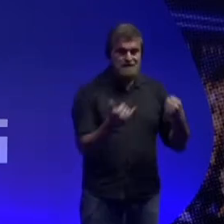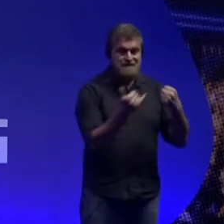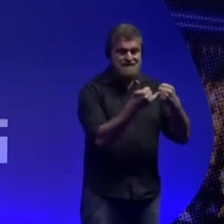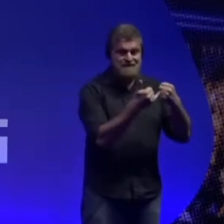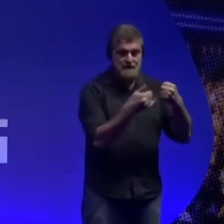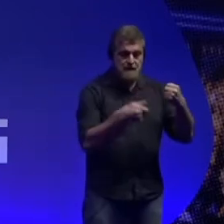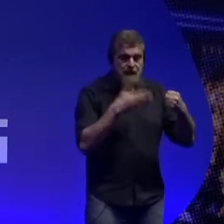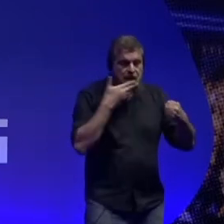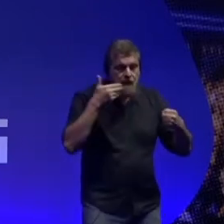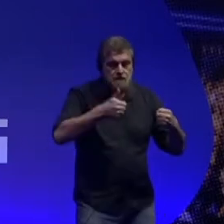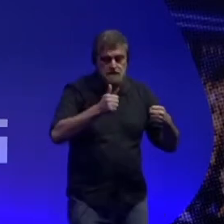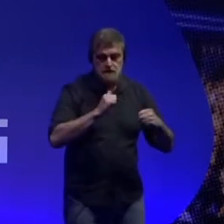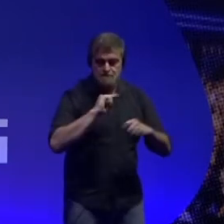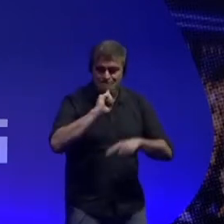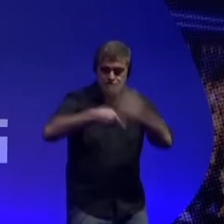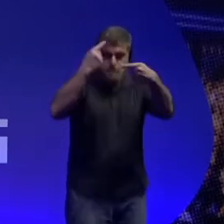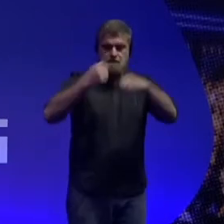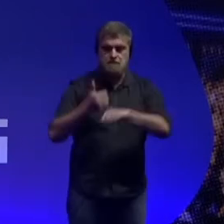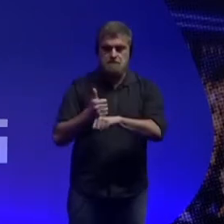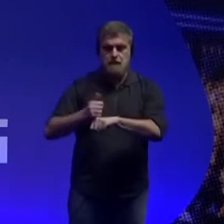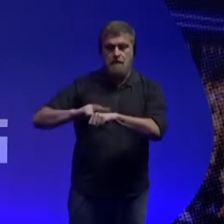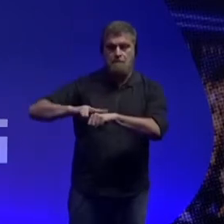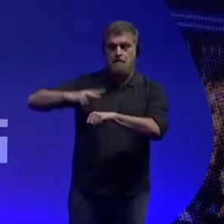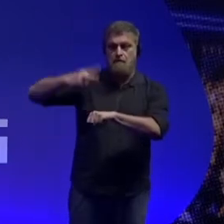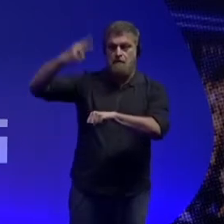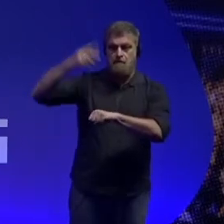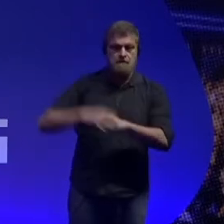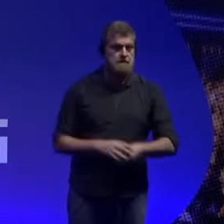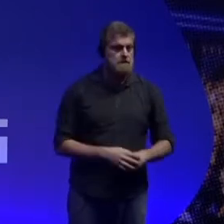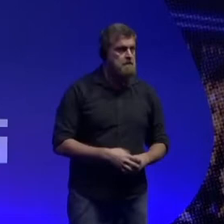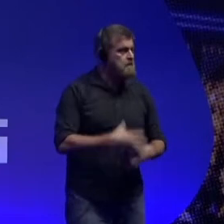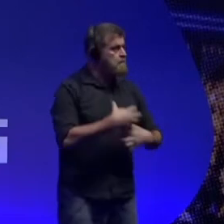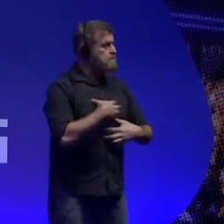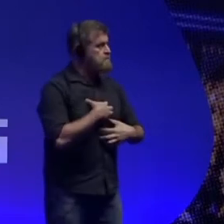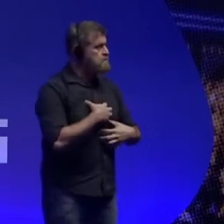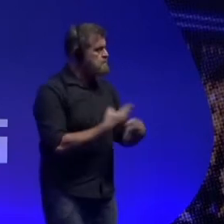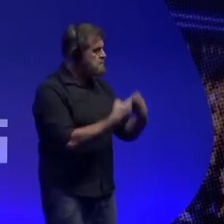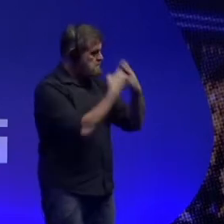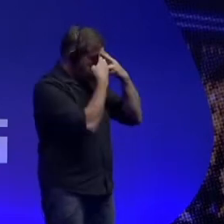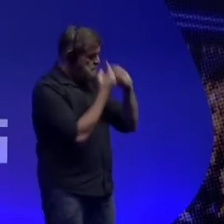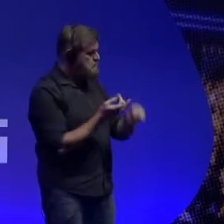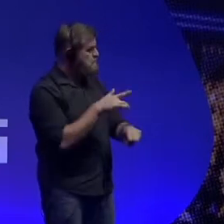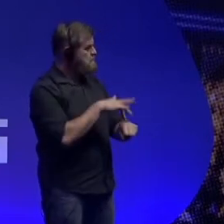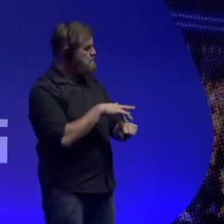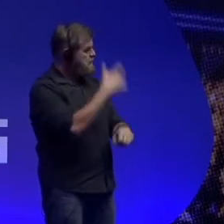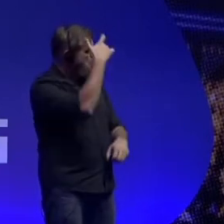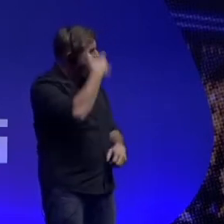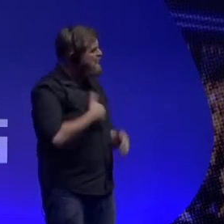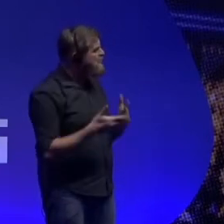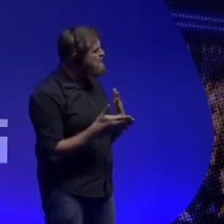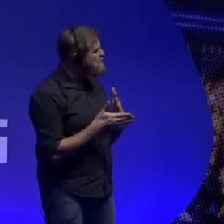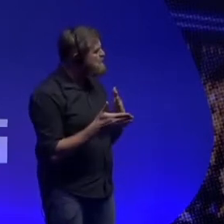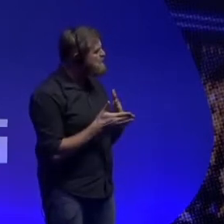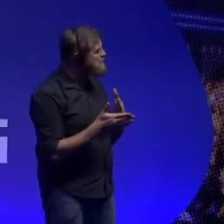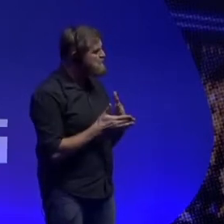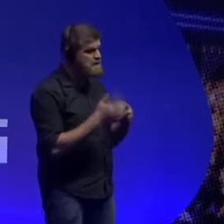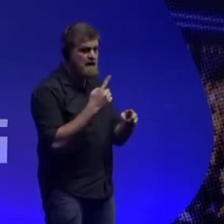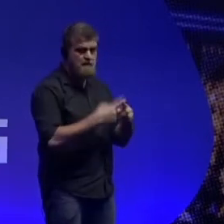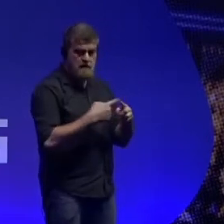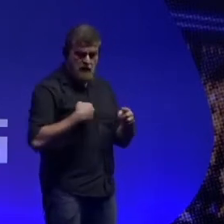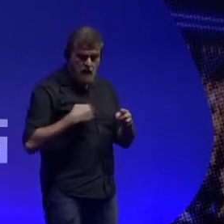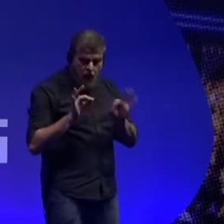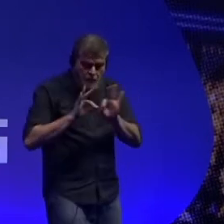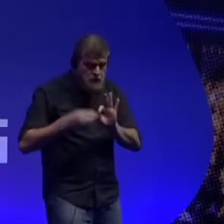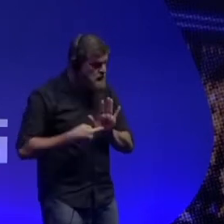você precisa estar nas expectativas. E ela ficou chocada com o que ela escutou e perguntou: mas peraí, olha o meu